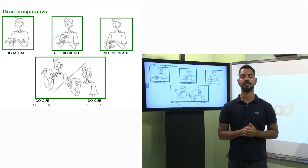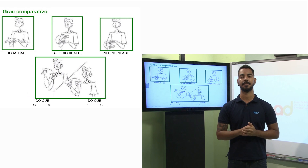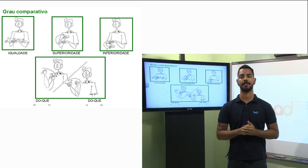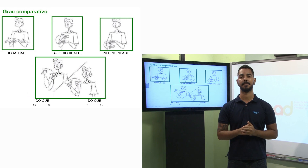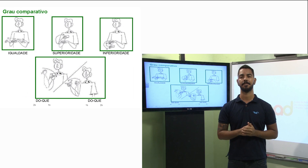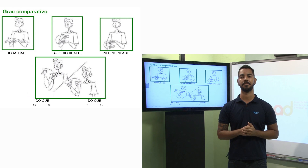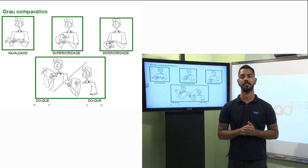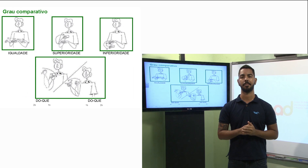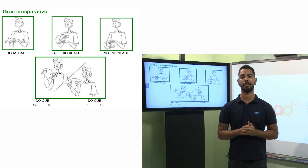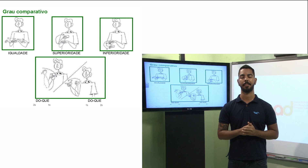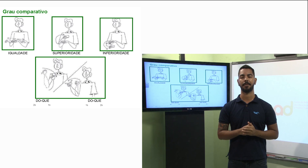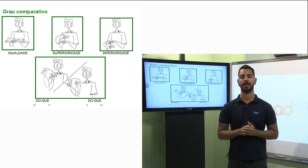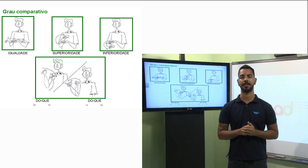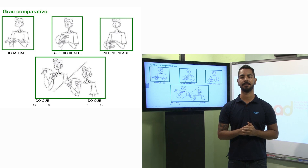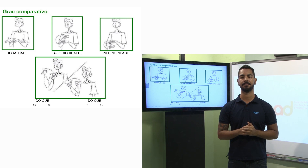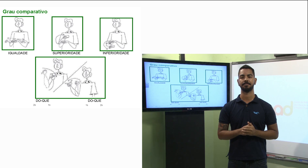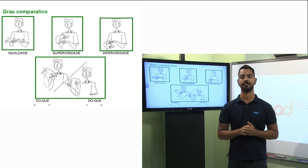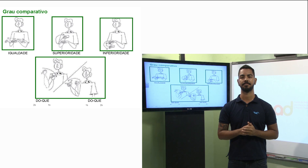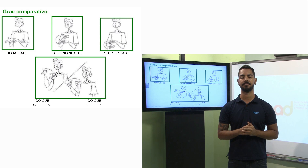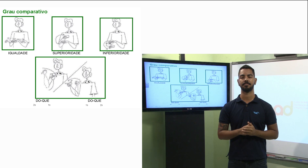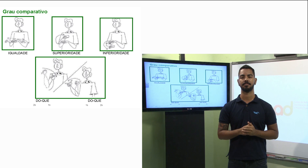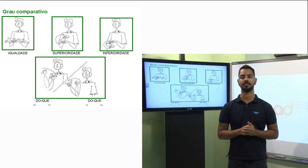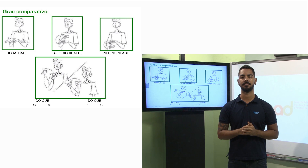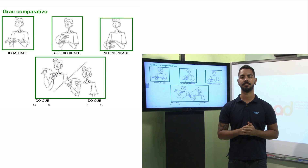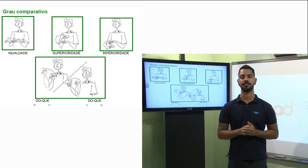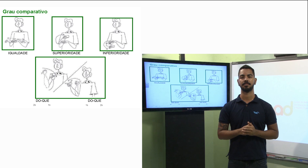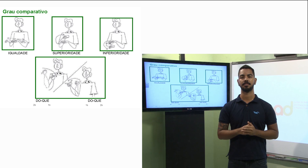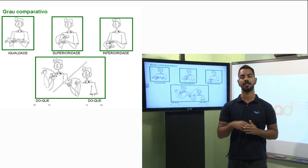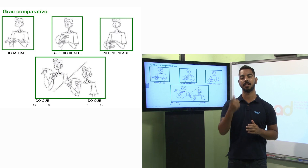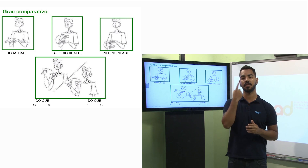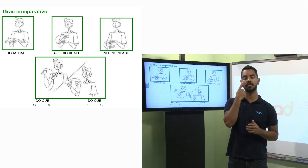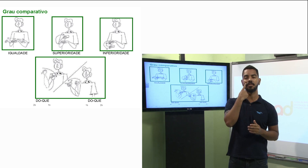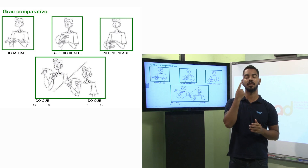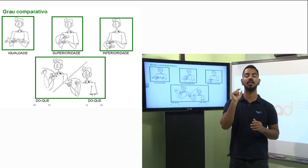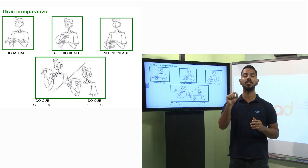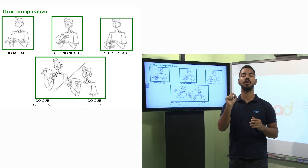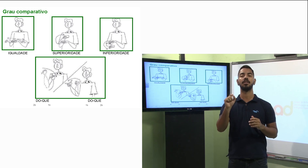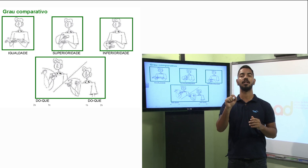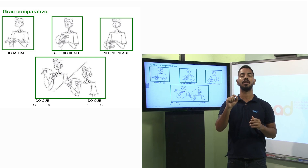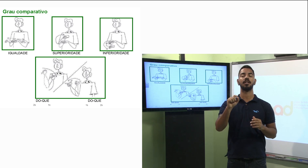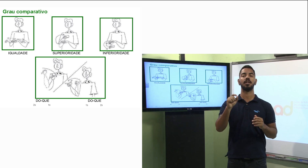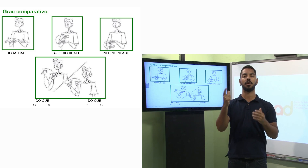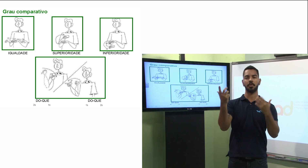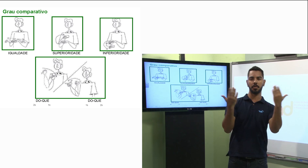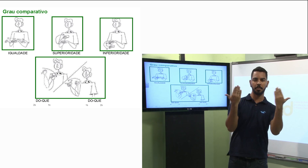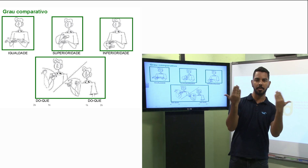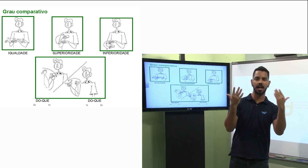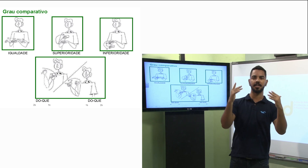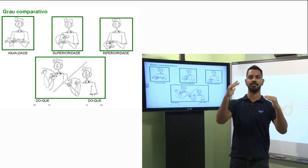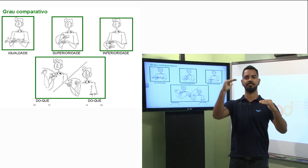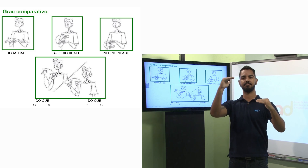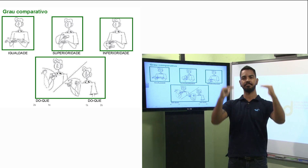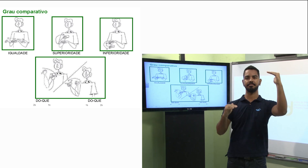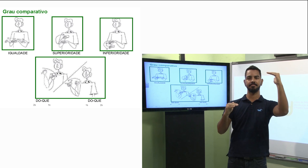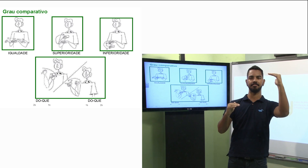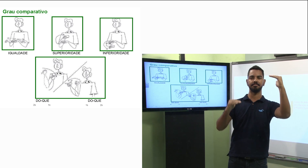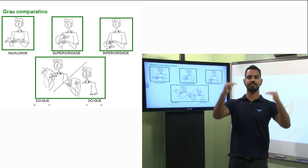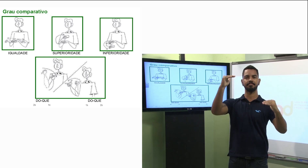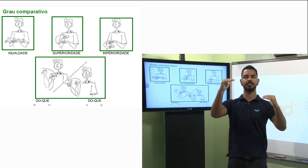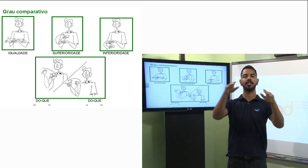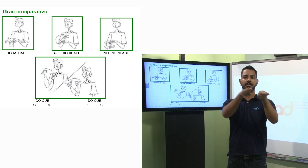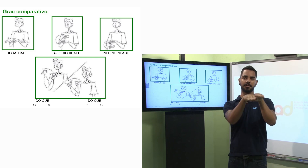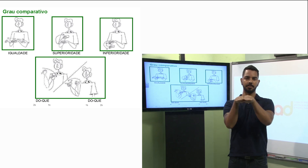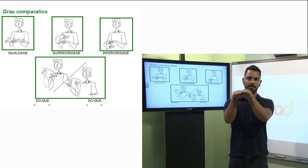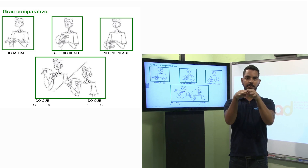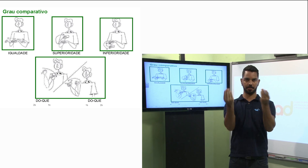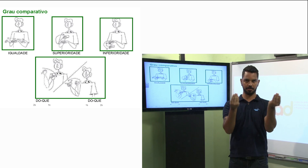Vamos agora conhecer um pouquinho sobre o comparativo de igualdade, superioridade e inferioridade, ok? Na língua de sinais também